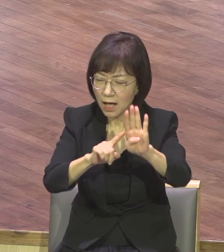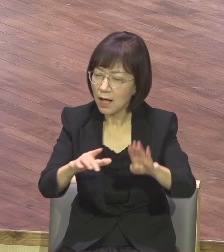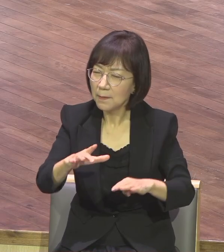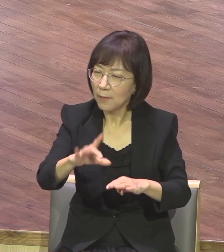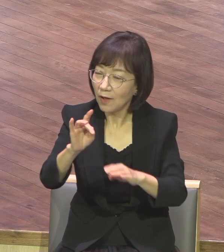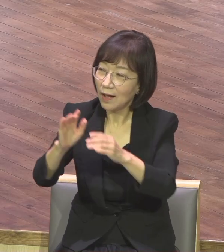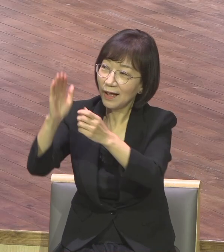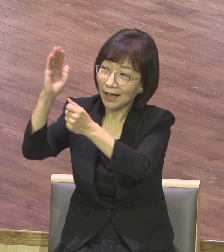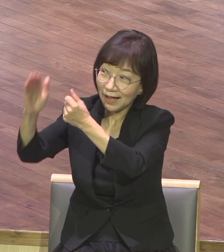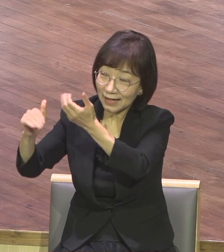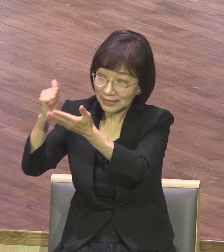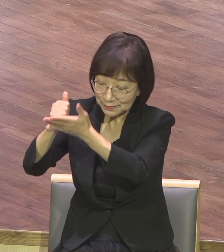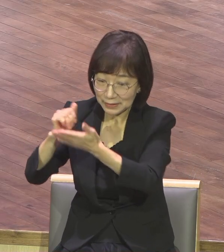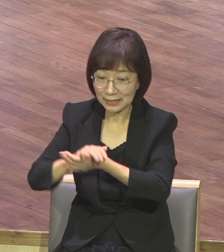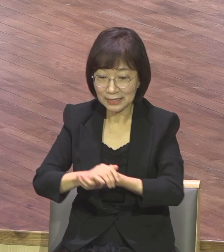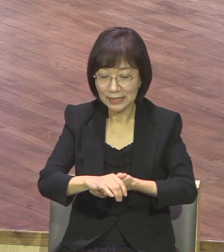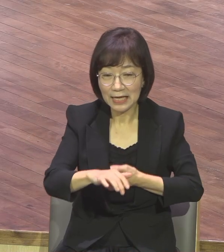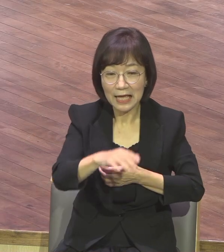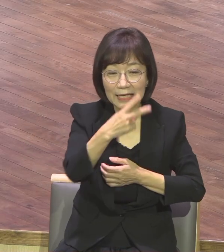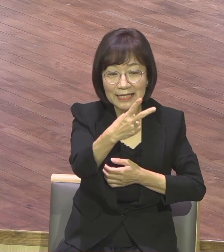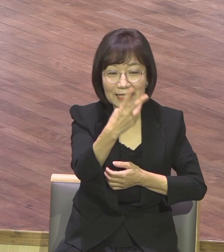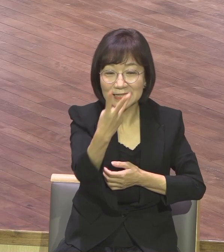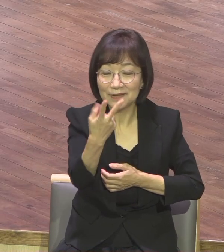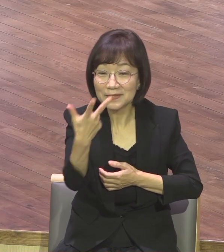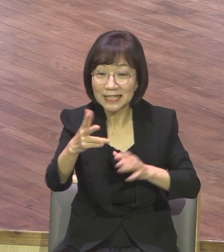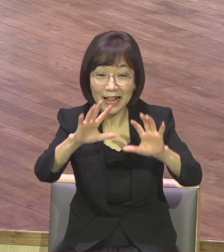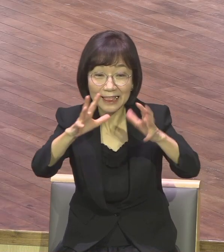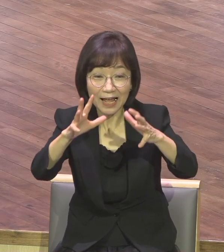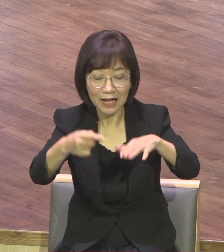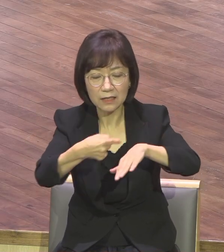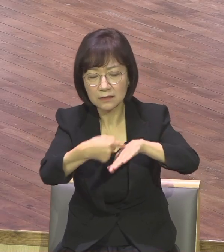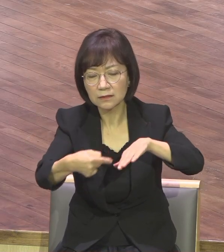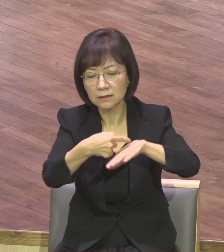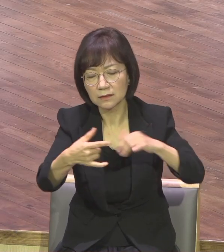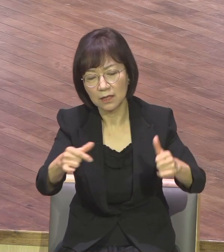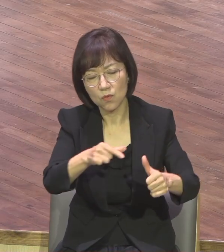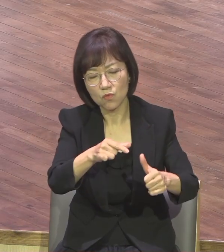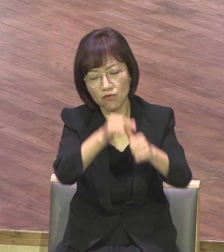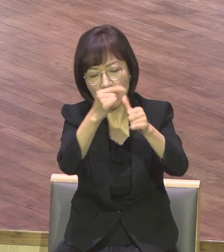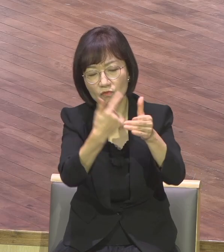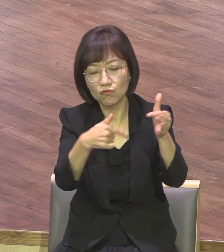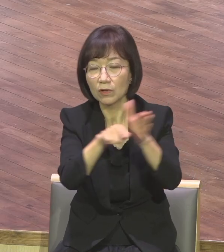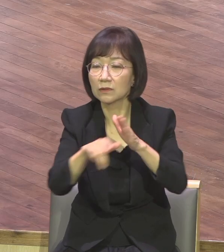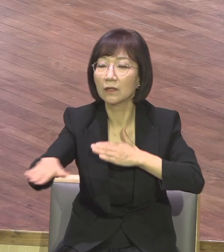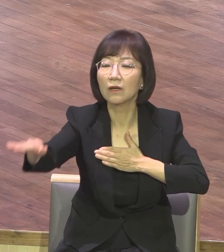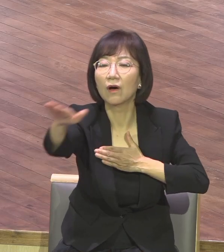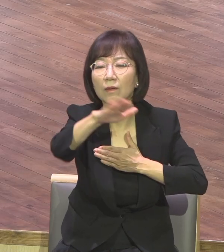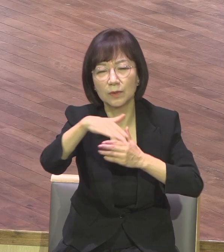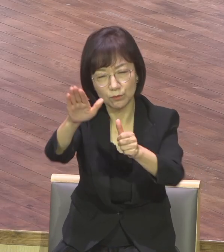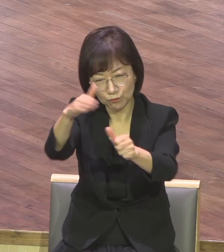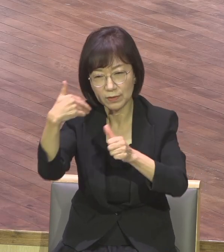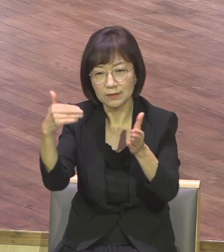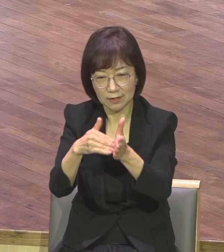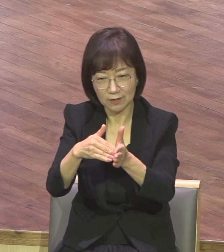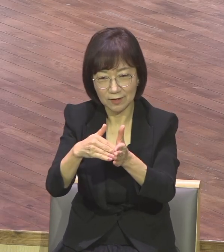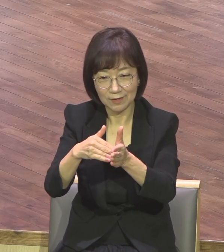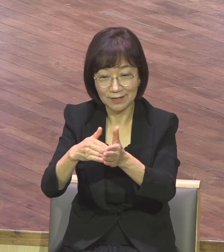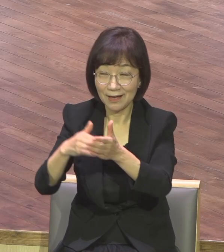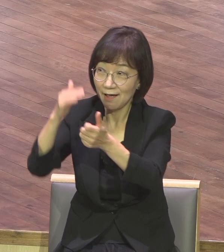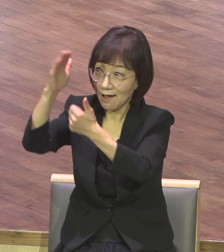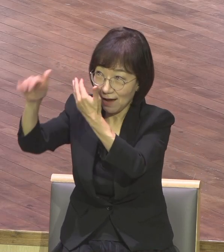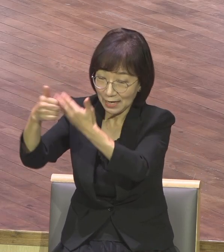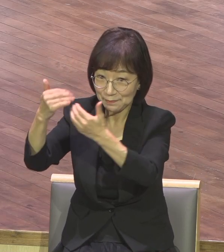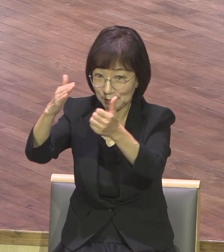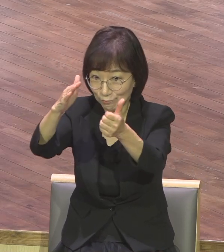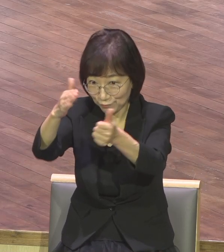237 나라 종족 복음화를 위해서 특별히 우리를 부르셨다. 천명, 소명, 이